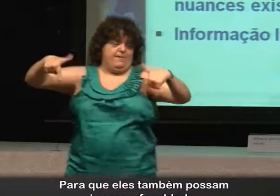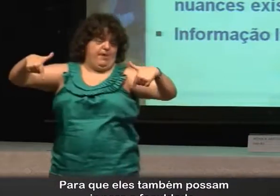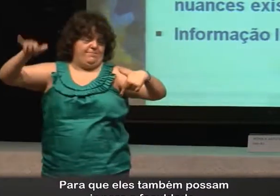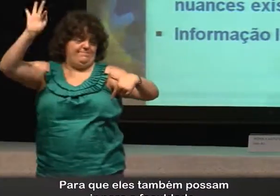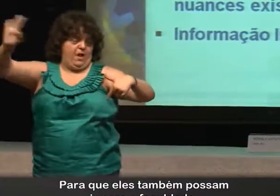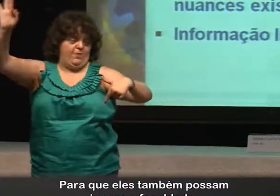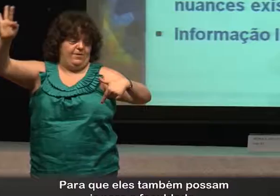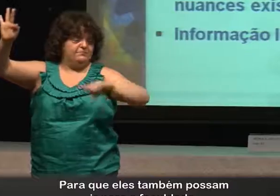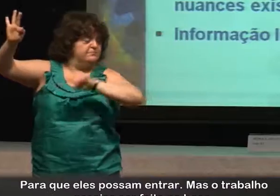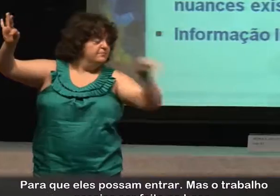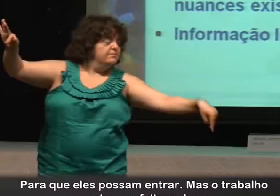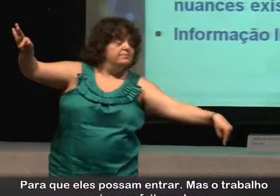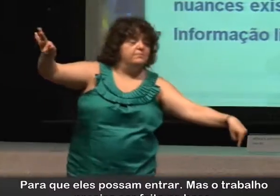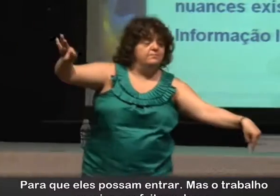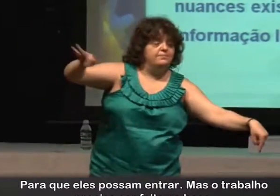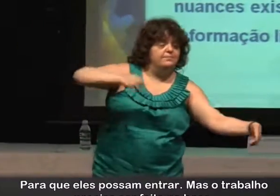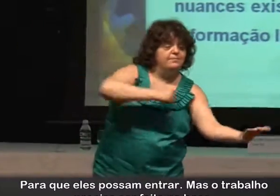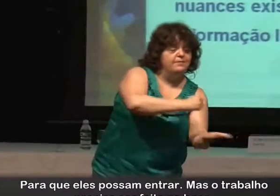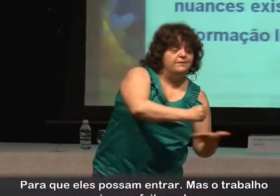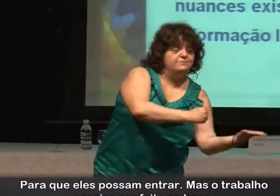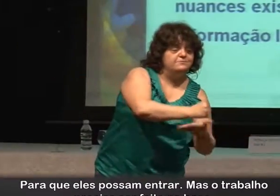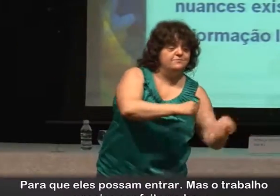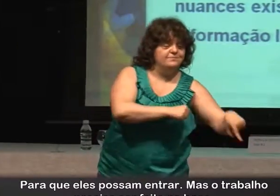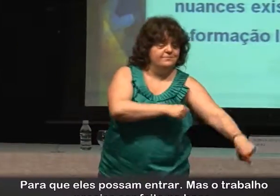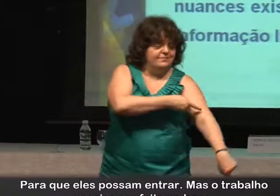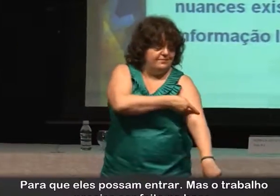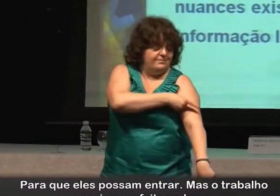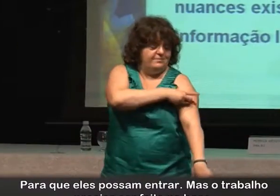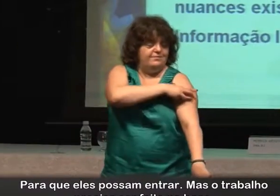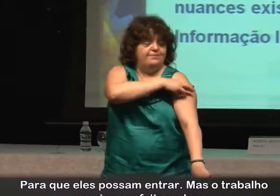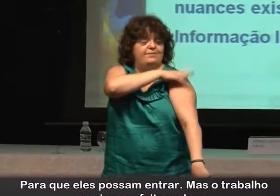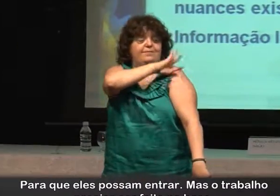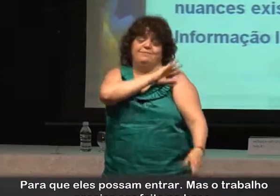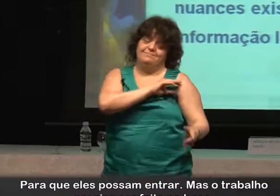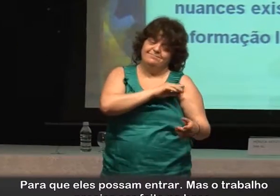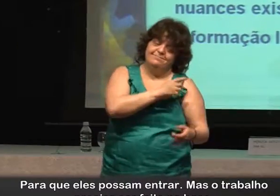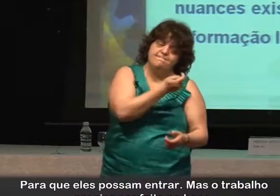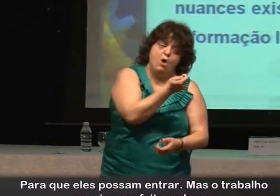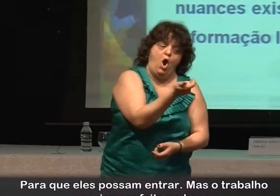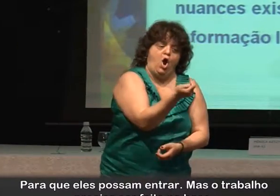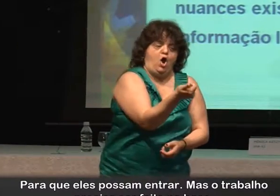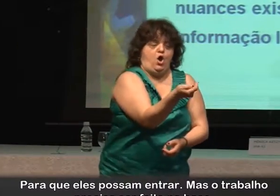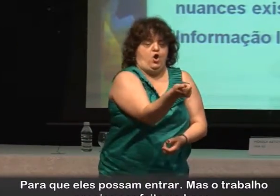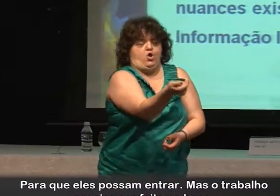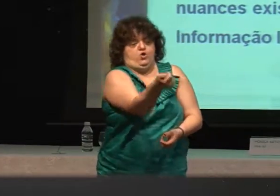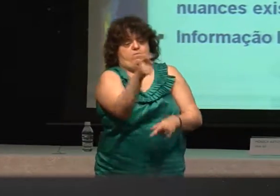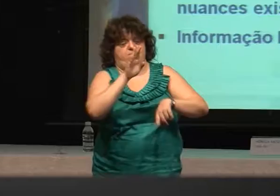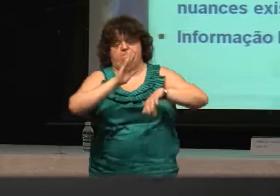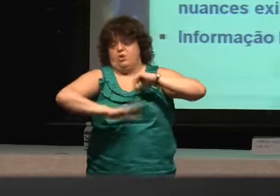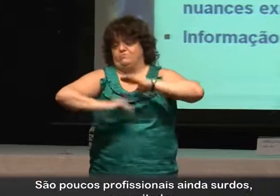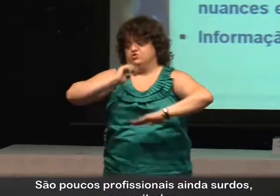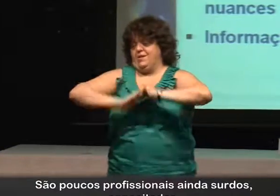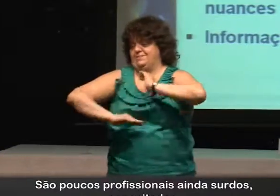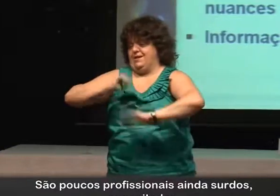para a faculdade, para que eles possam entrar, mas o trabalho precisa ser feito na base. São